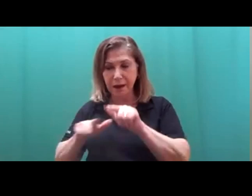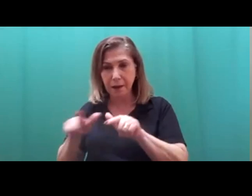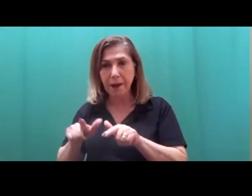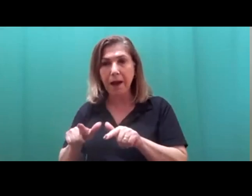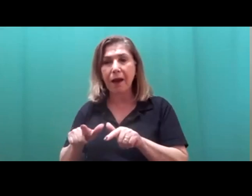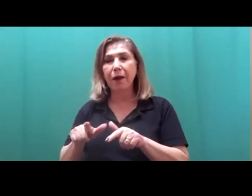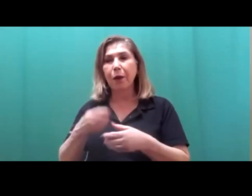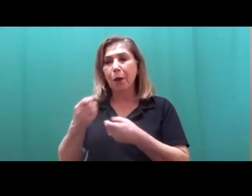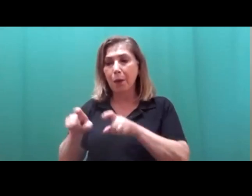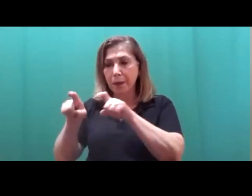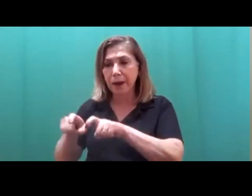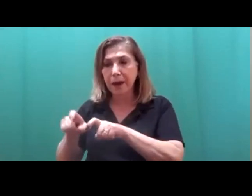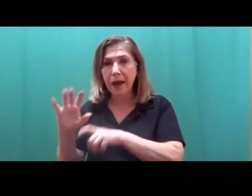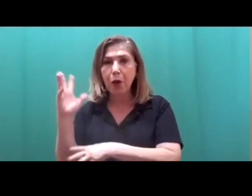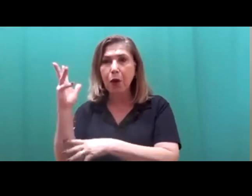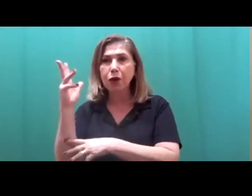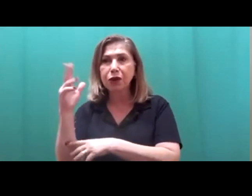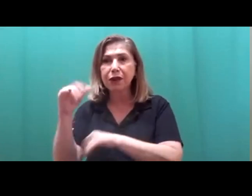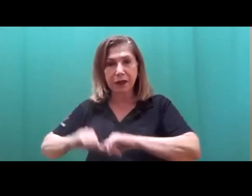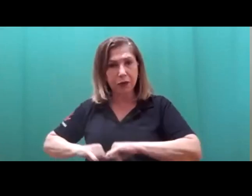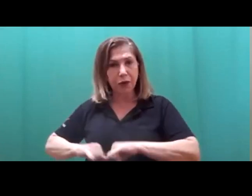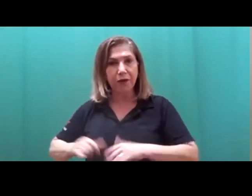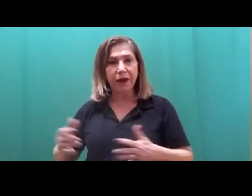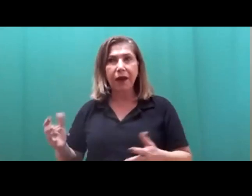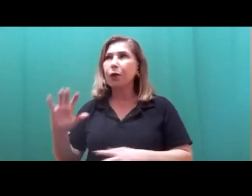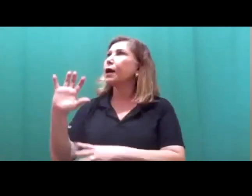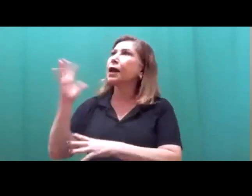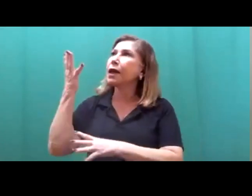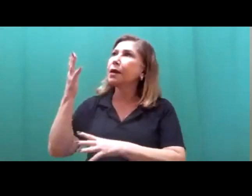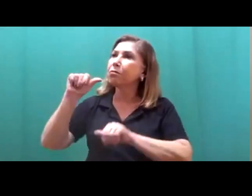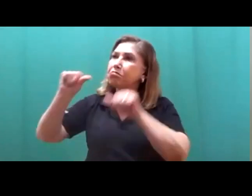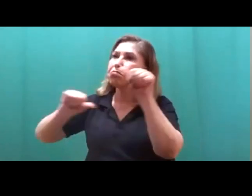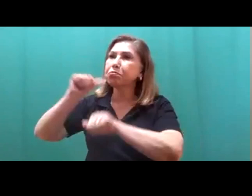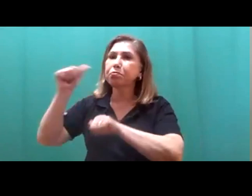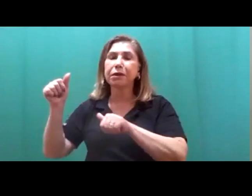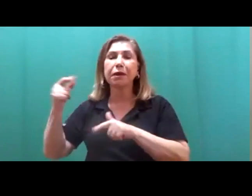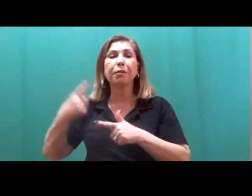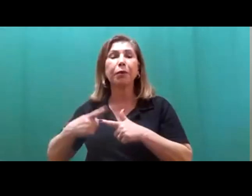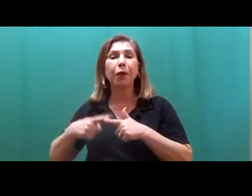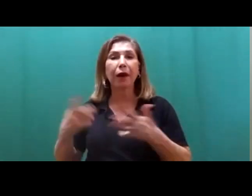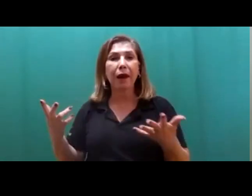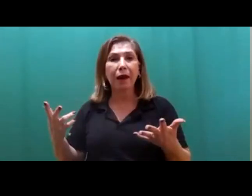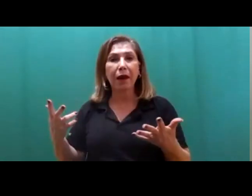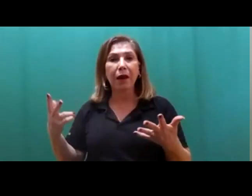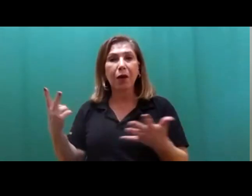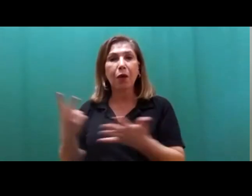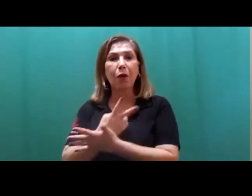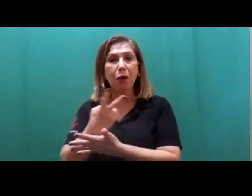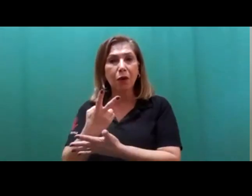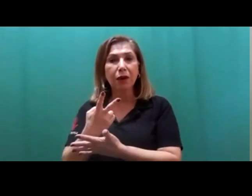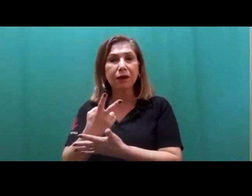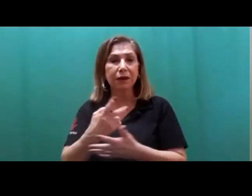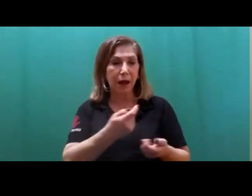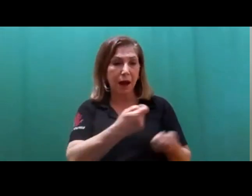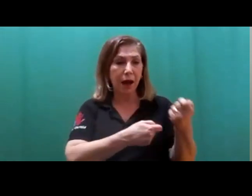modo da agroecologia estão penando nessa questão climática, ambiental, por conta de consequências vinculadas ao agronegócio, tendo